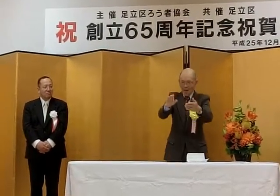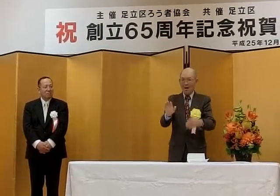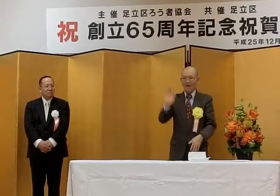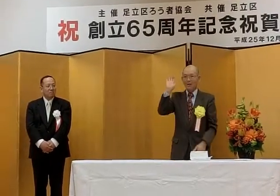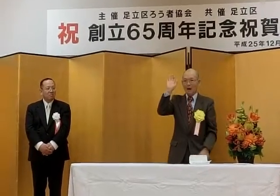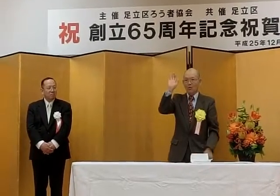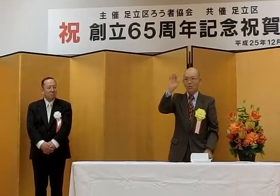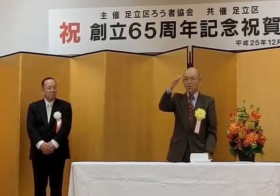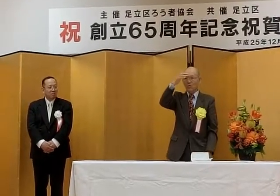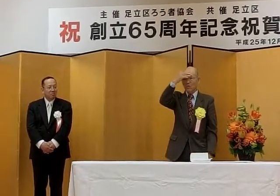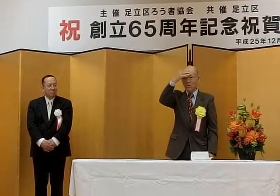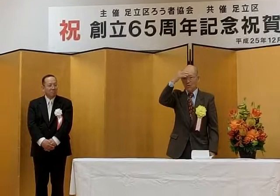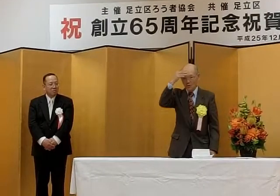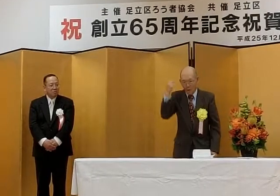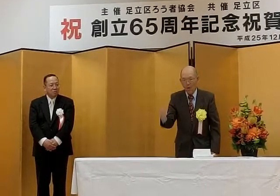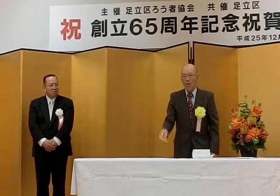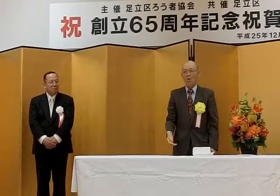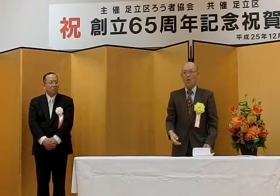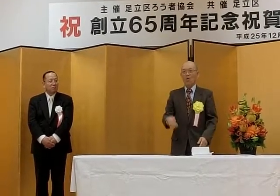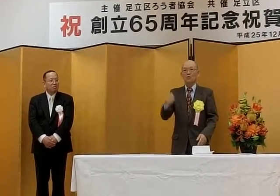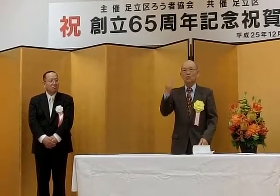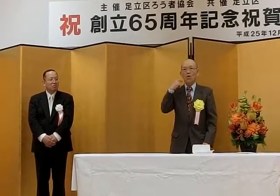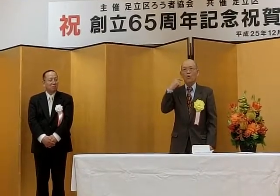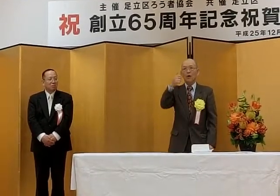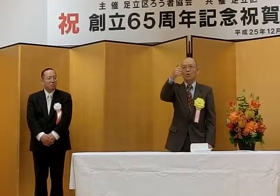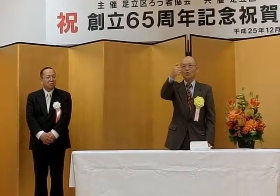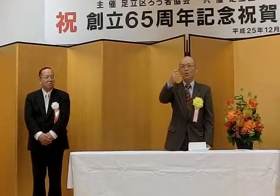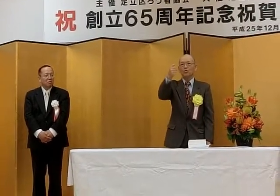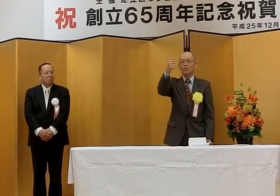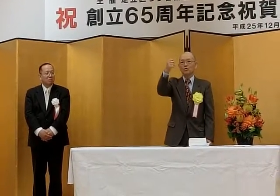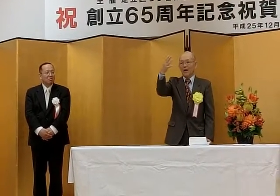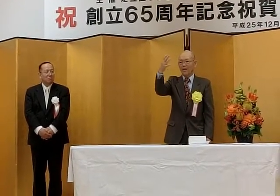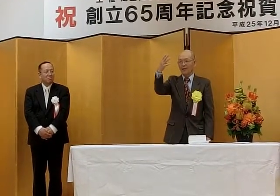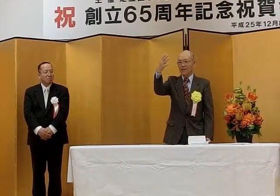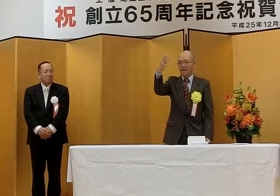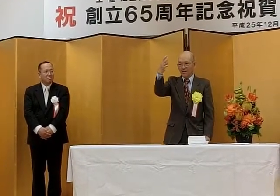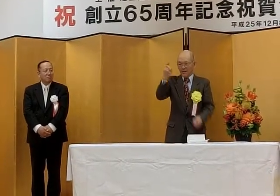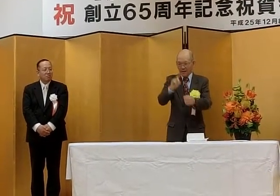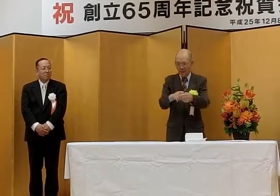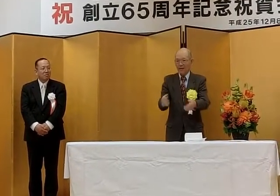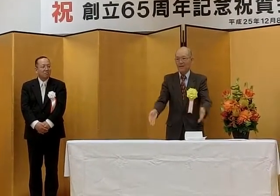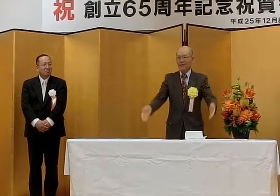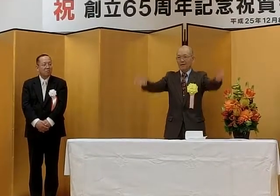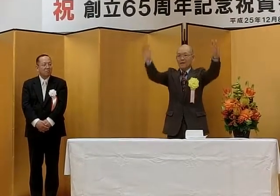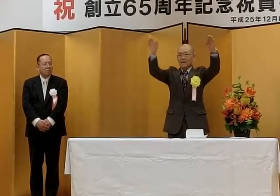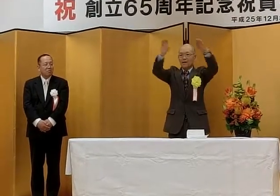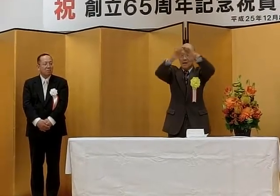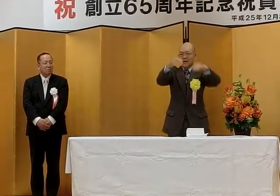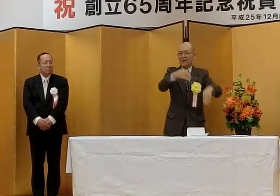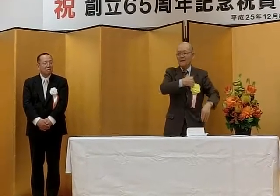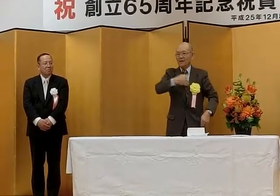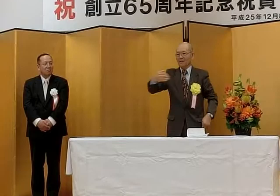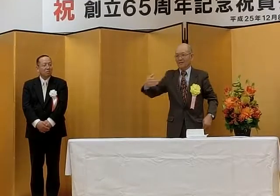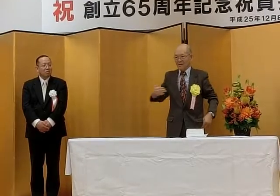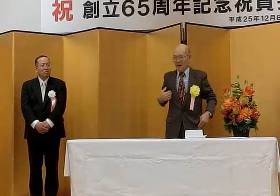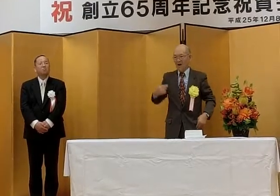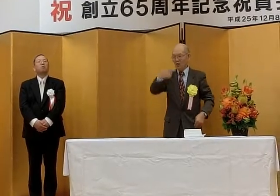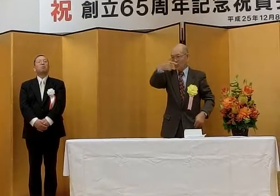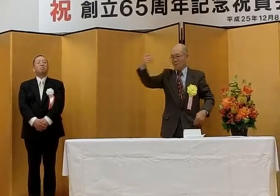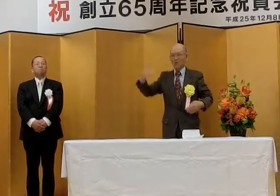会の方に要望を出し、やっと昭和54年に竹の塚センター